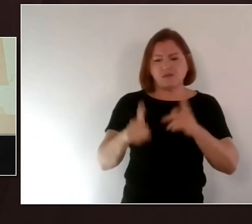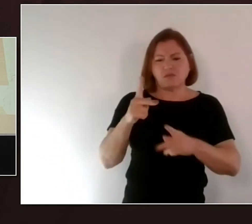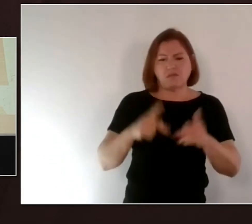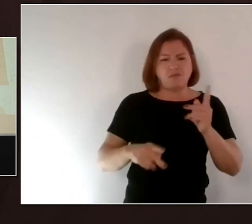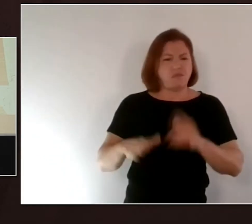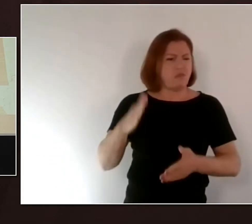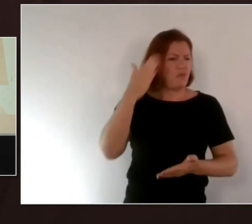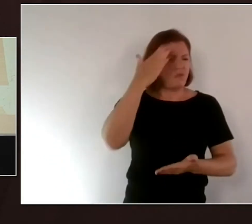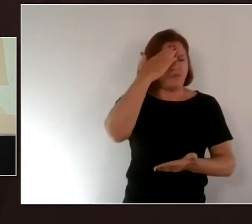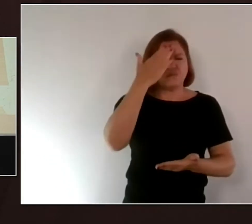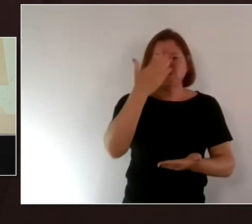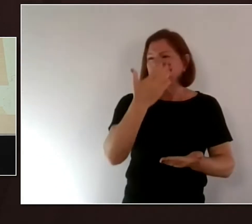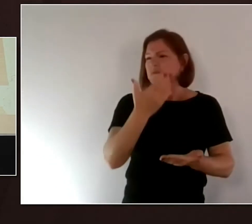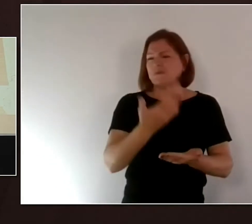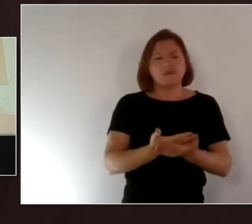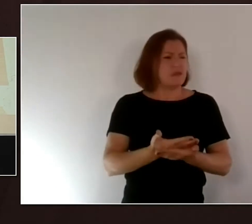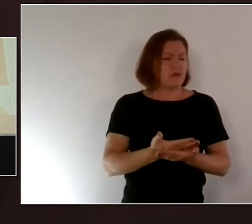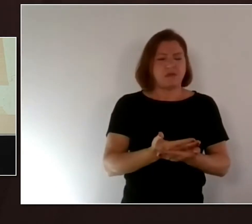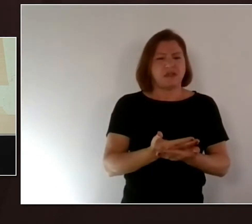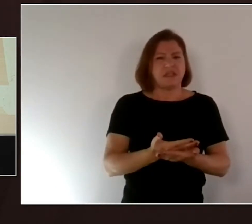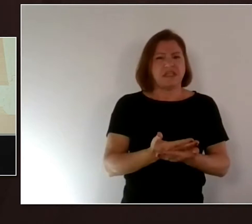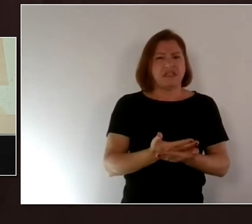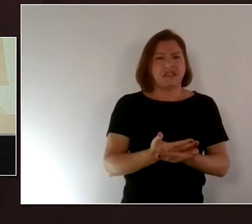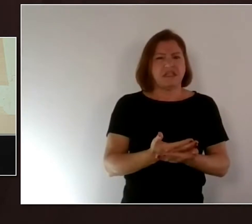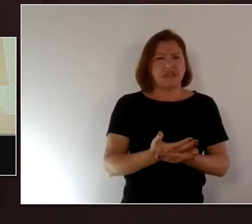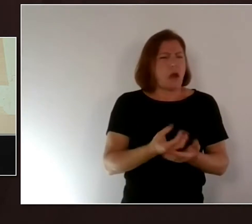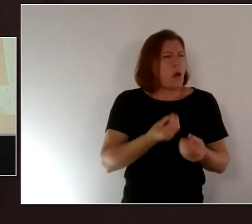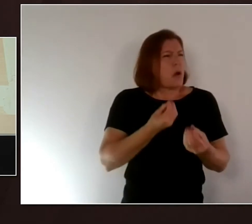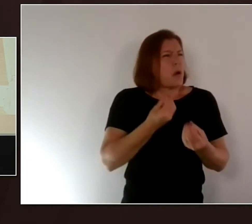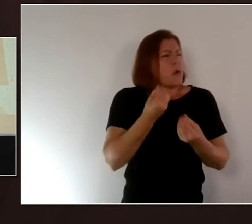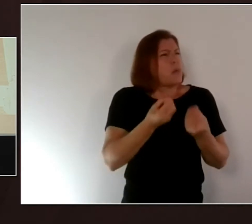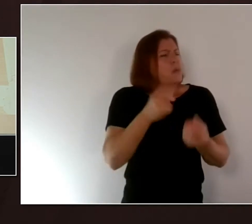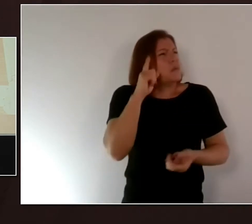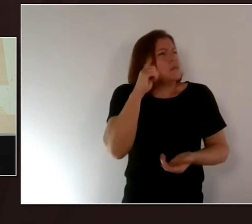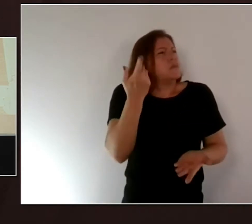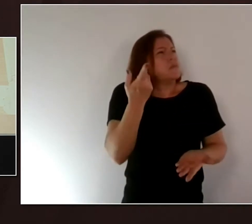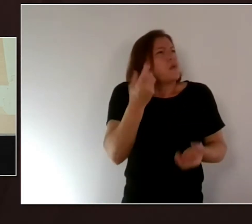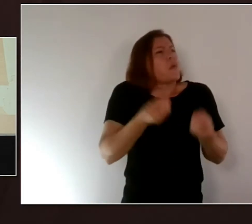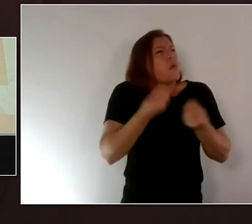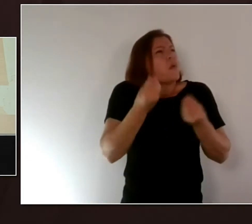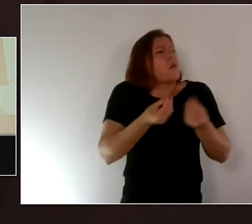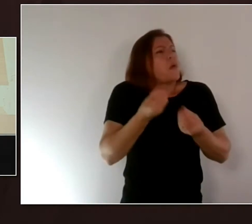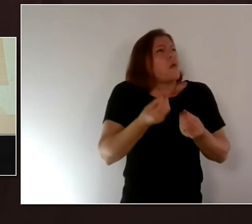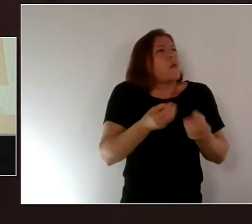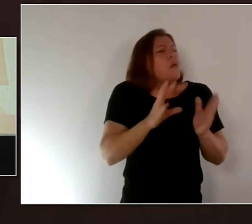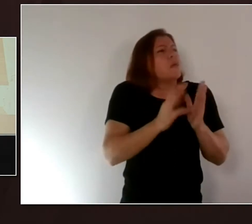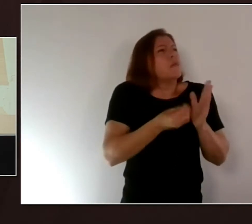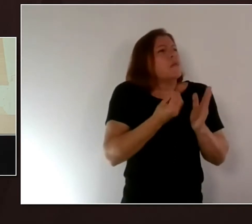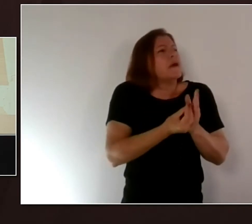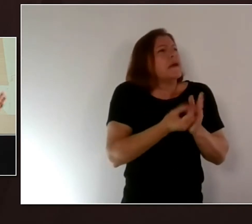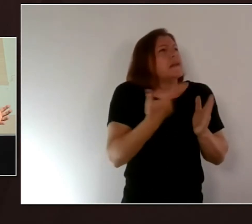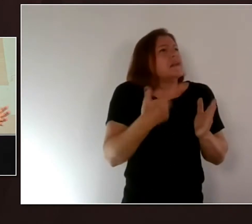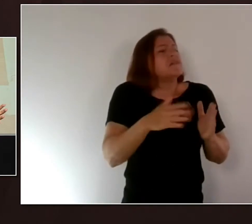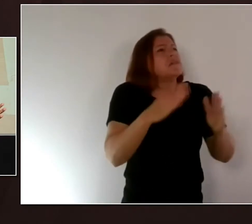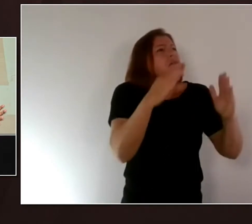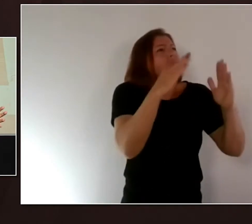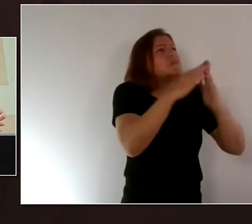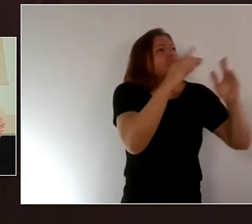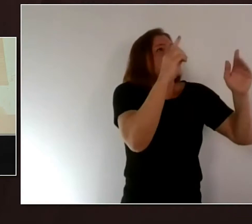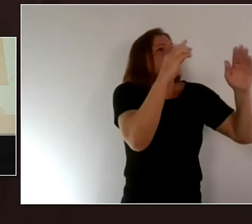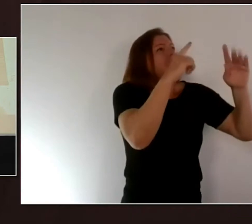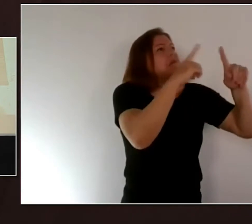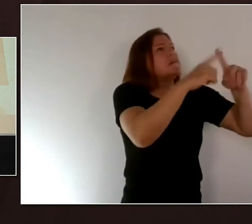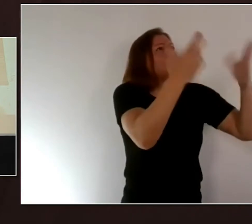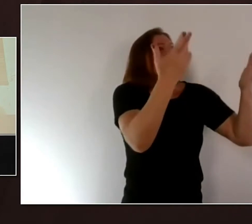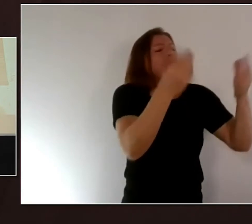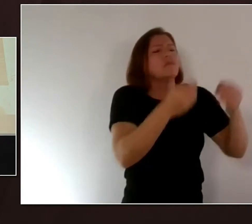conseguiam entender uma religião sem templo. Porque para eles, né, eles tinham muitos deuses. E eles tinham